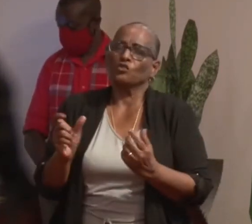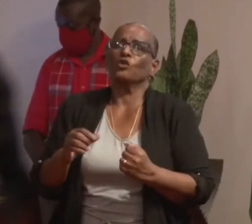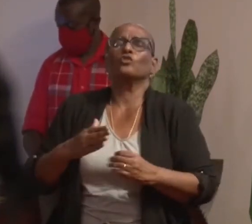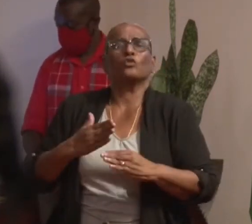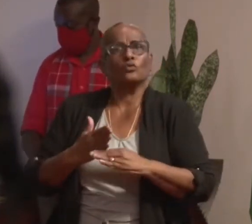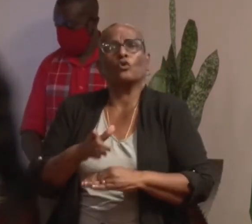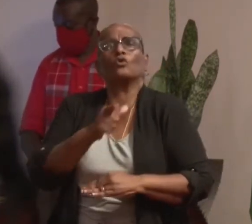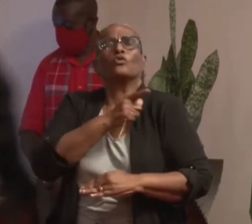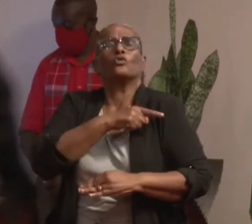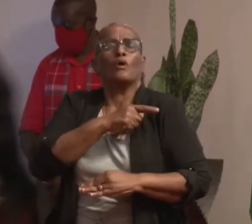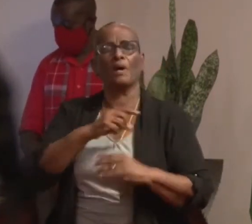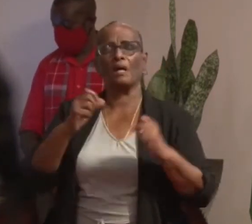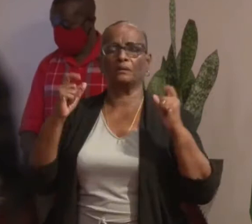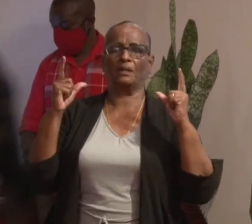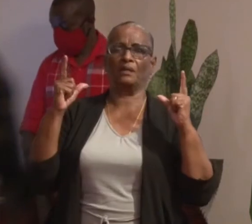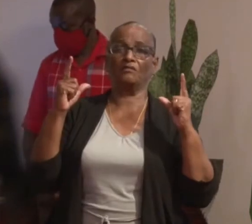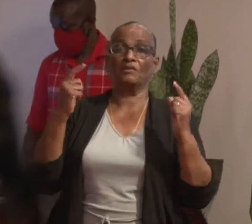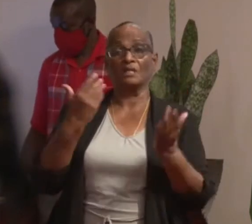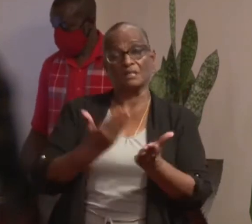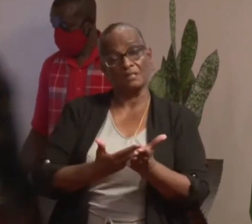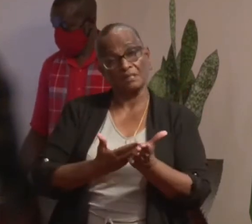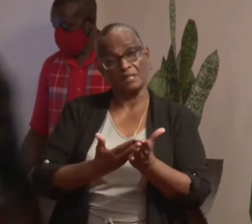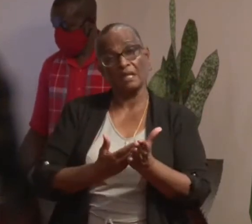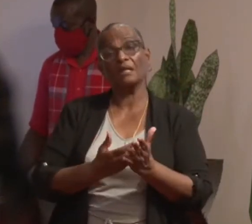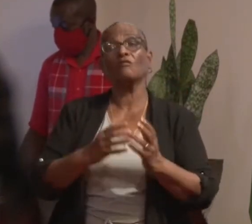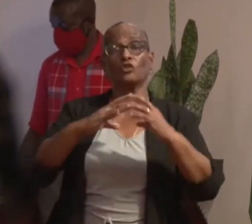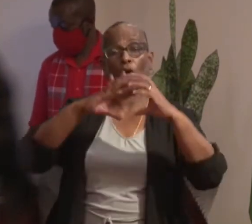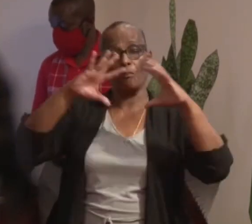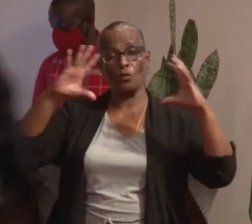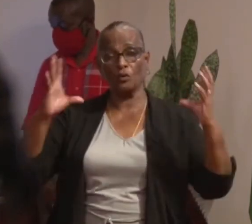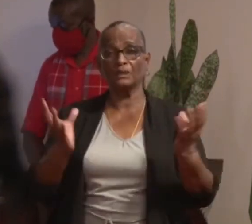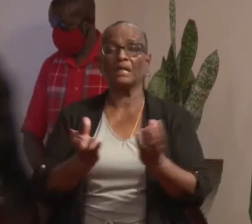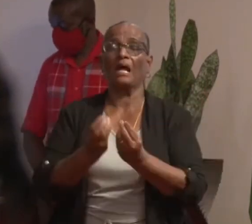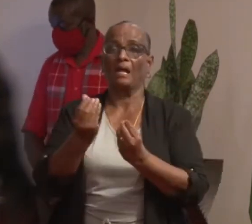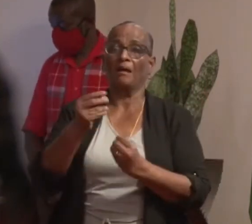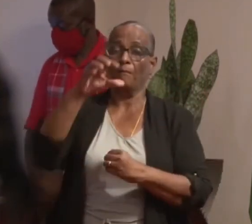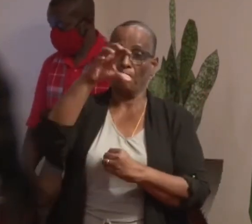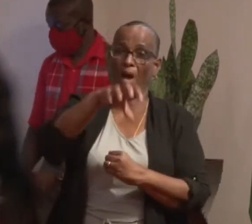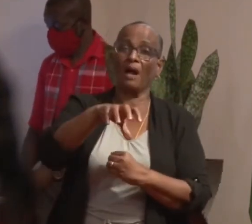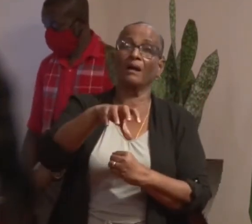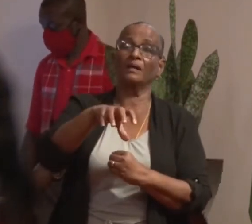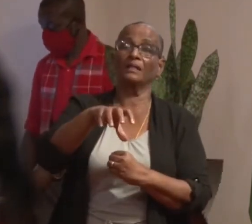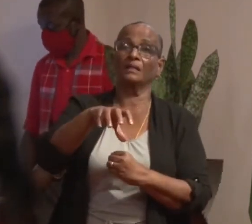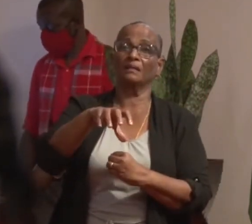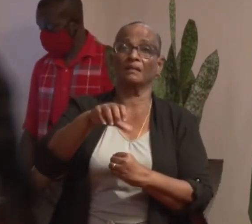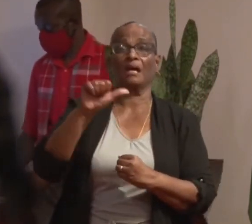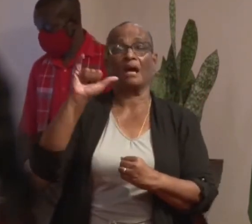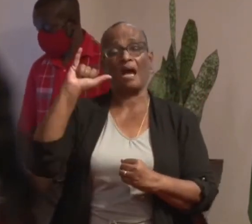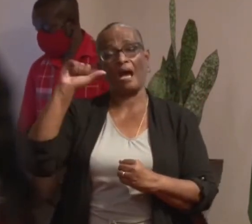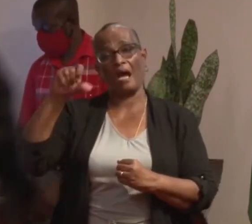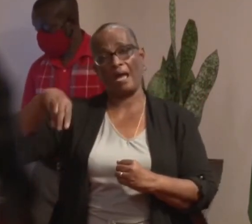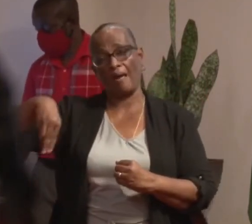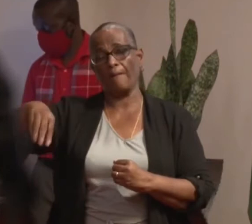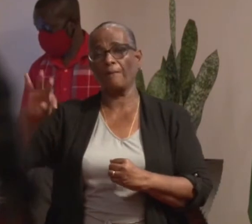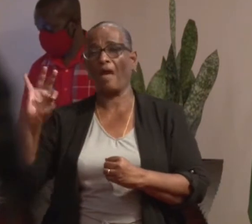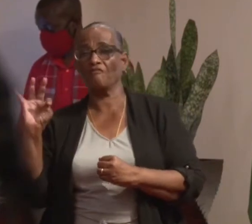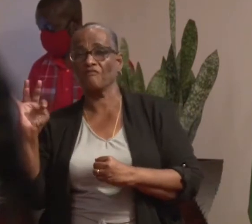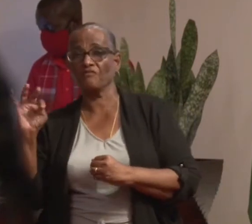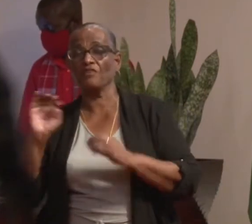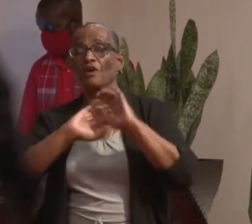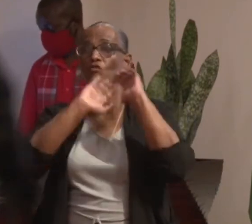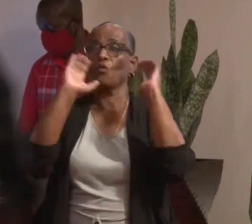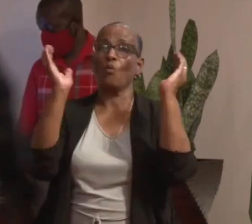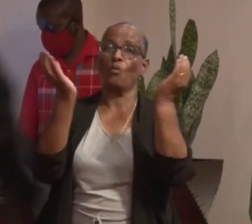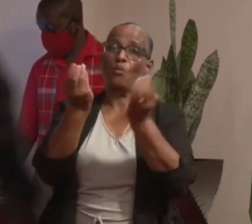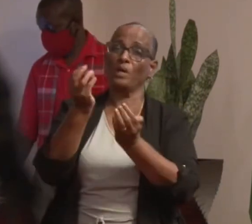te bewerkstelligen. Hetzelfde geldt voor de multilaterale banken, in dit geval de IMF en de